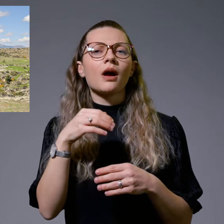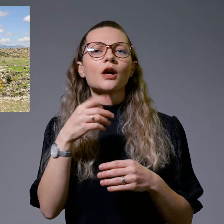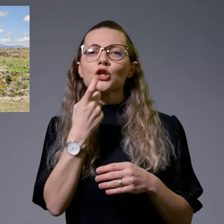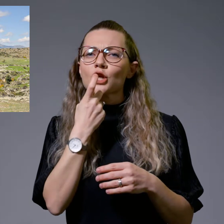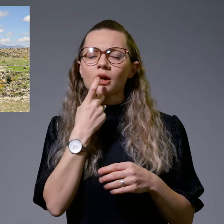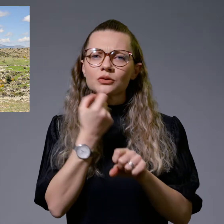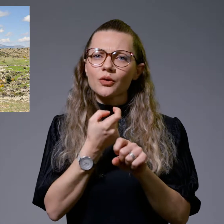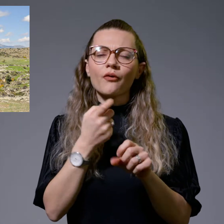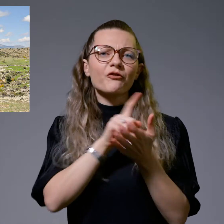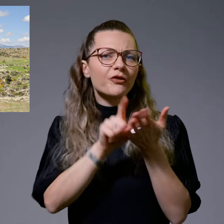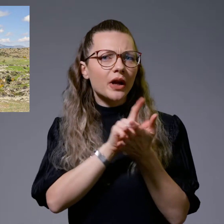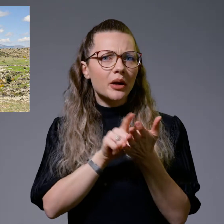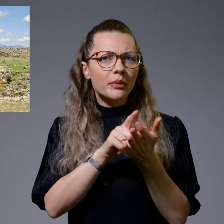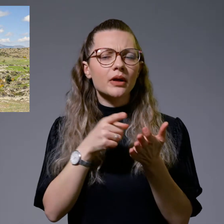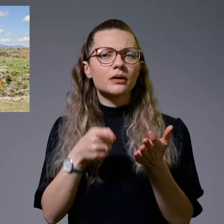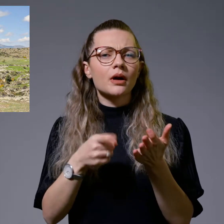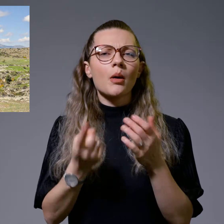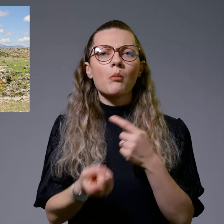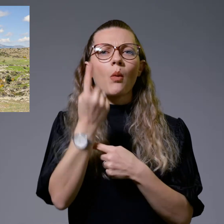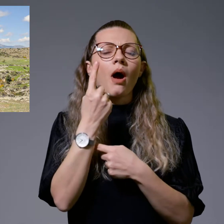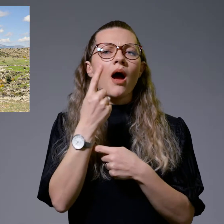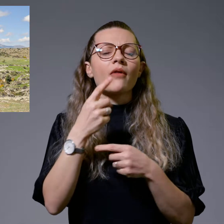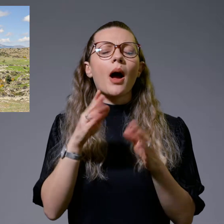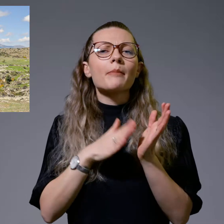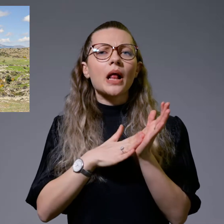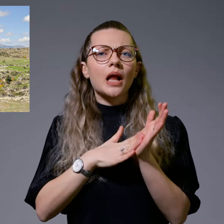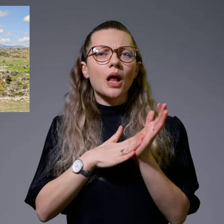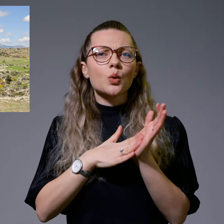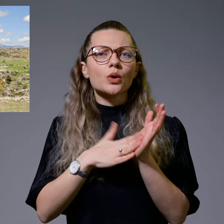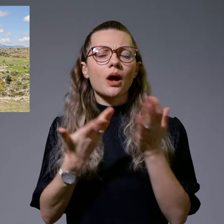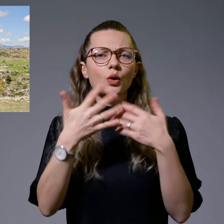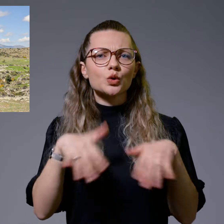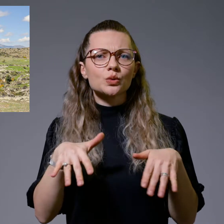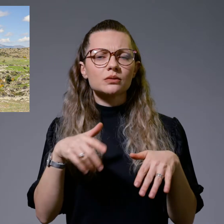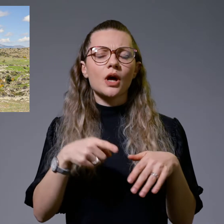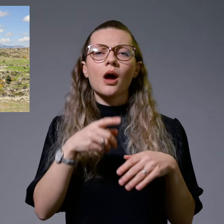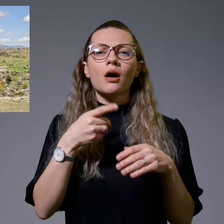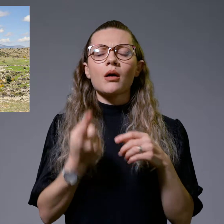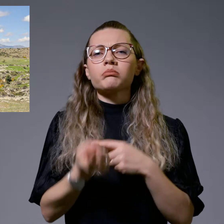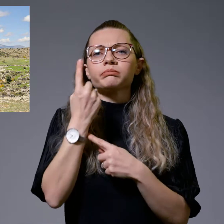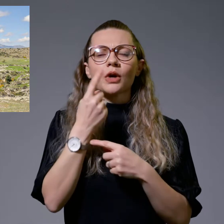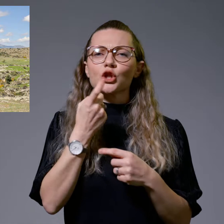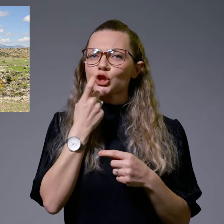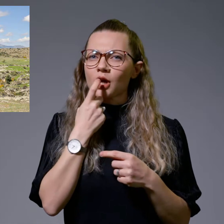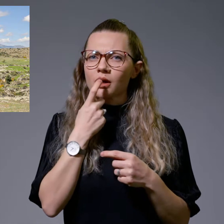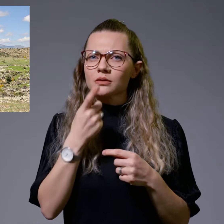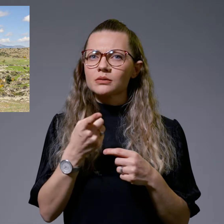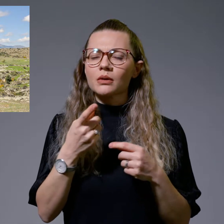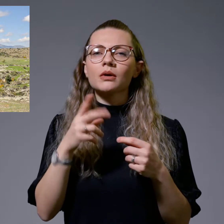се однесува на појавата на металургијата, а појавата на железо се совпаѓа со други промени во